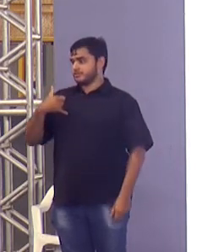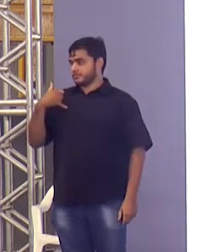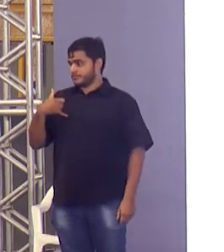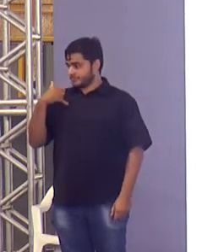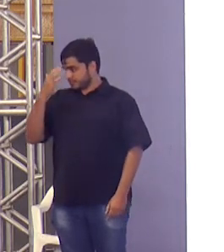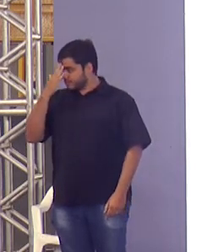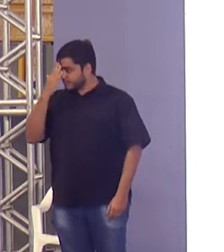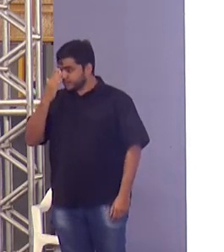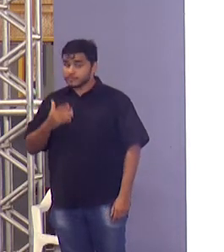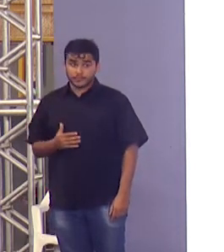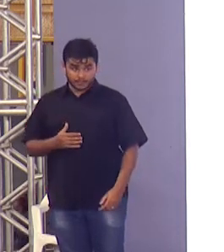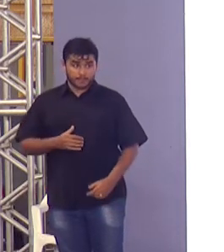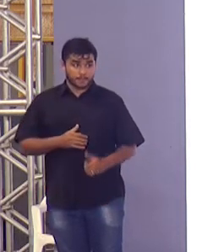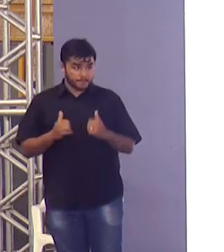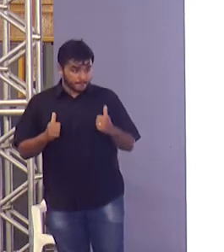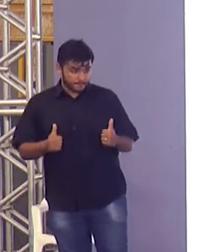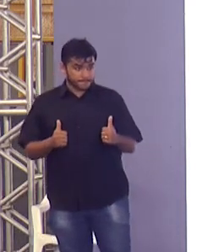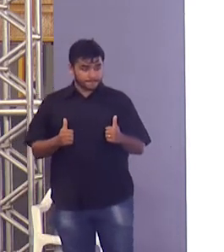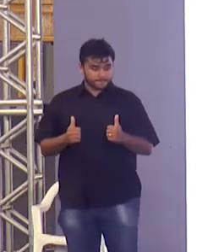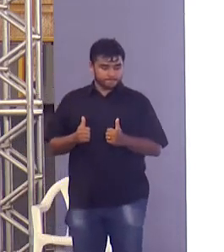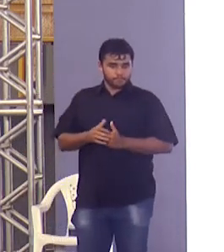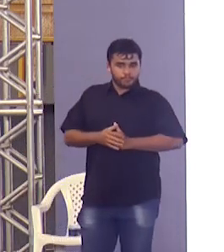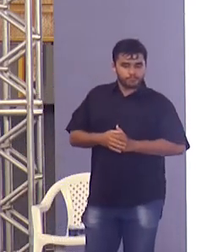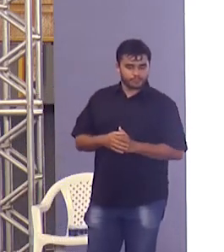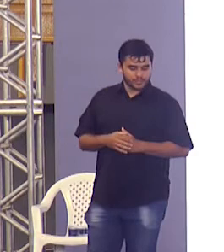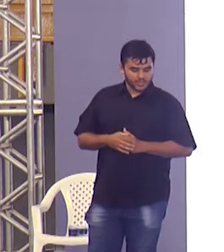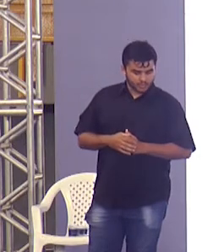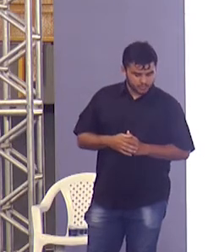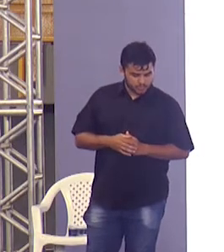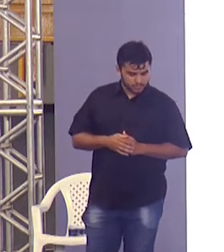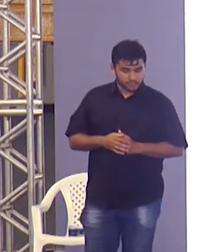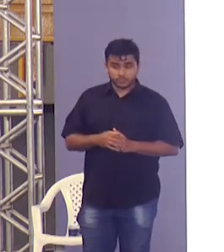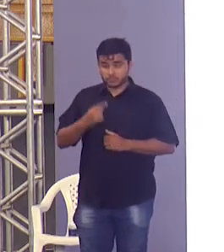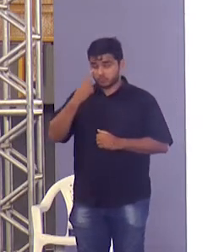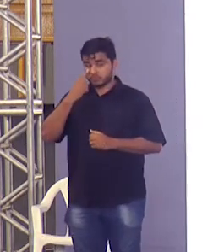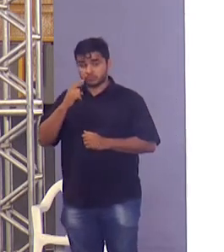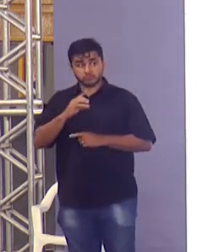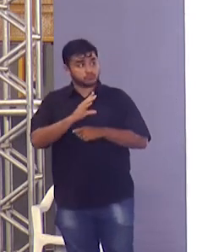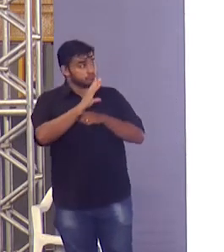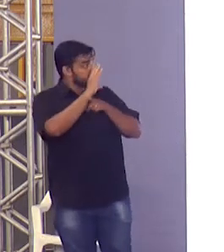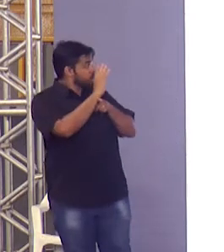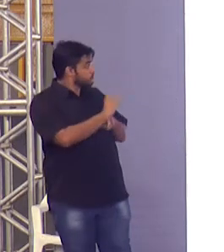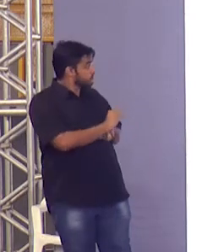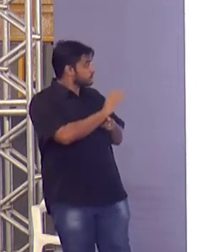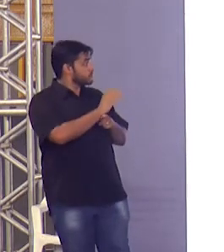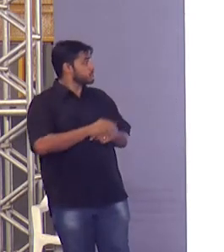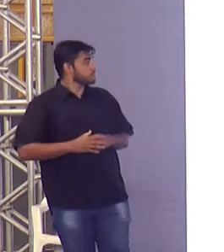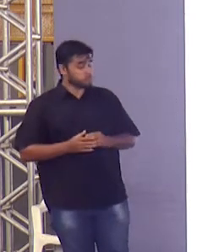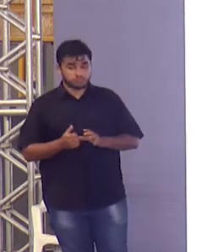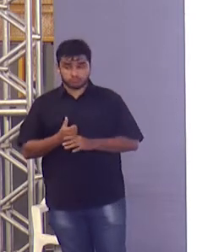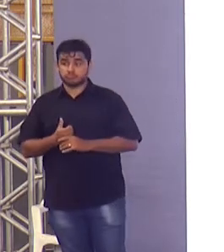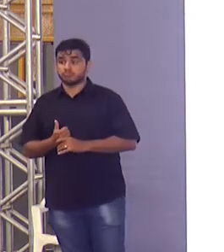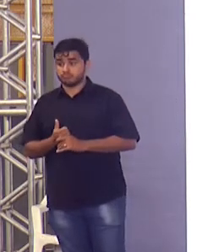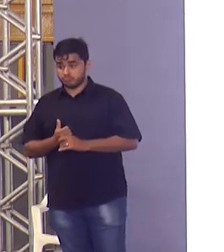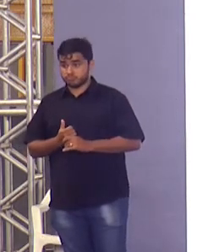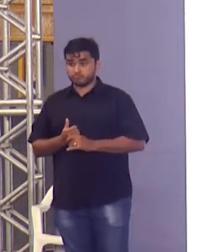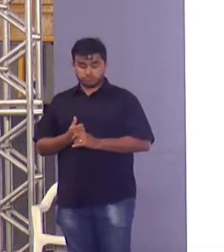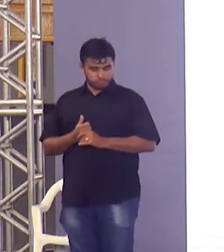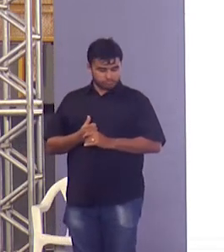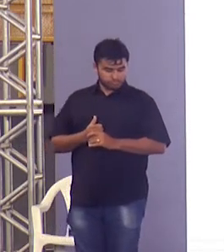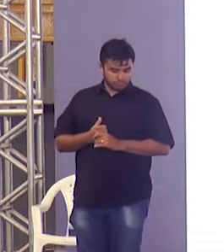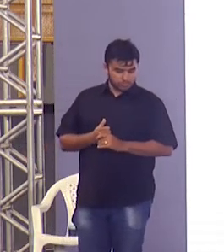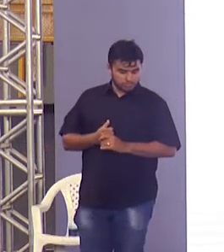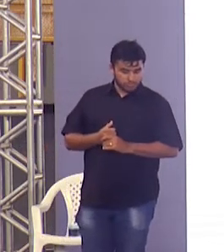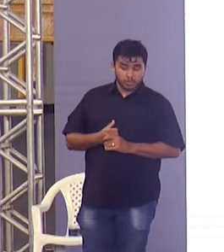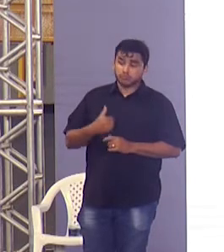Entenderam? Joia? Bata aí uma foto, pessoal, bata aí uma foto. Eu já